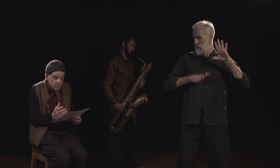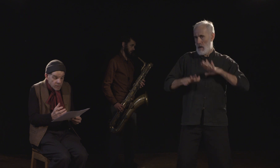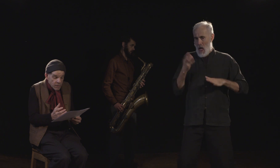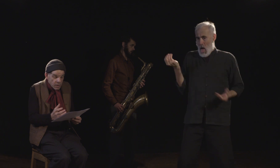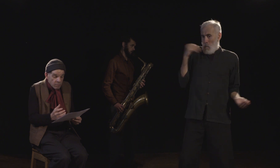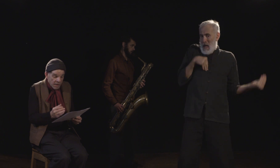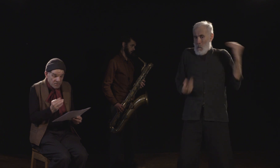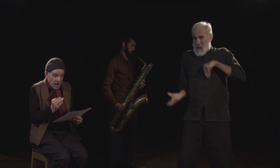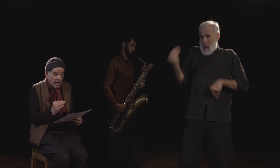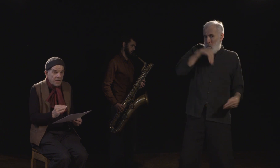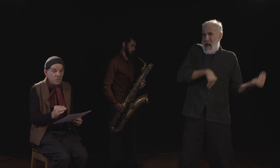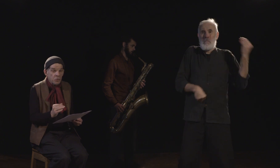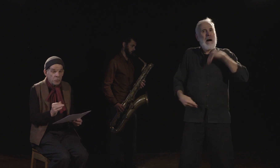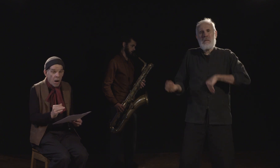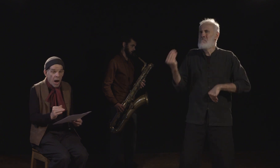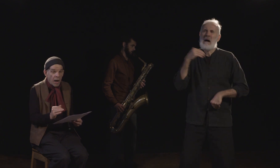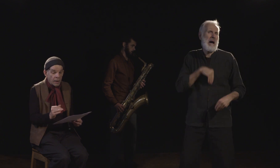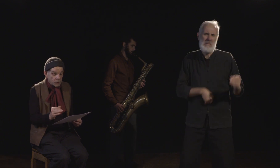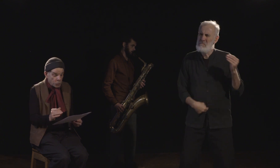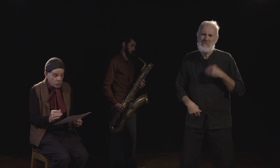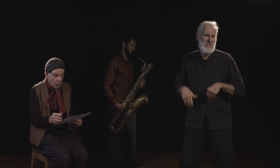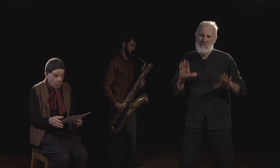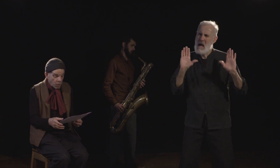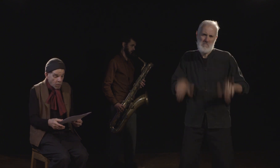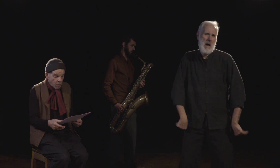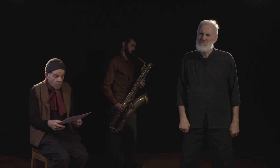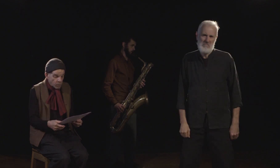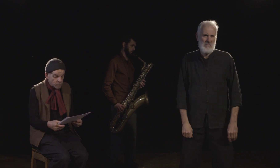remplit, mais ça reste noir